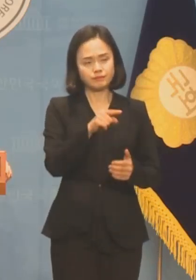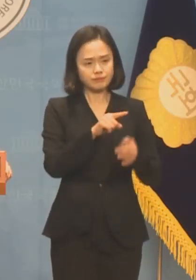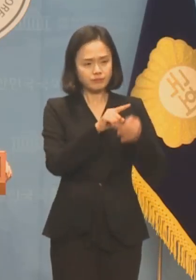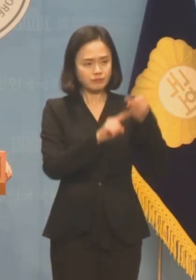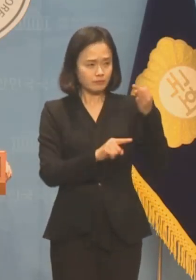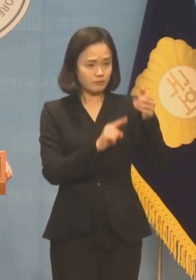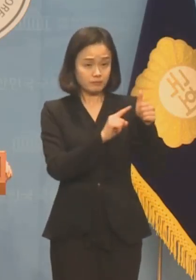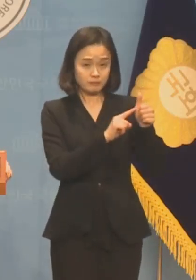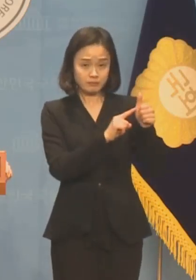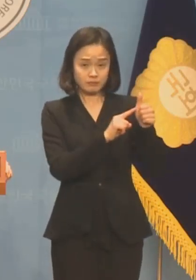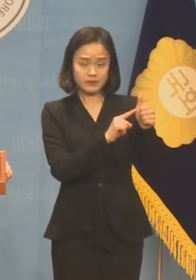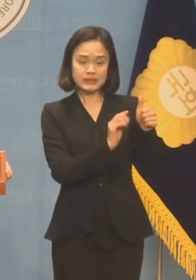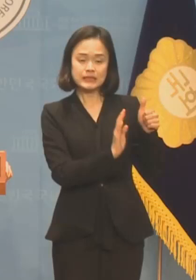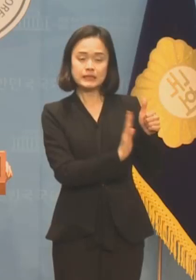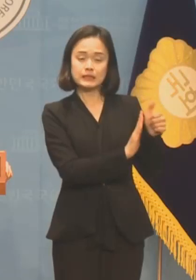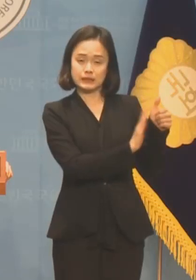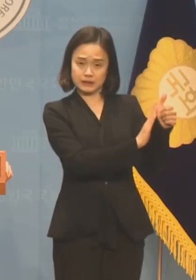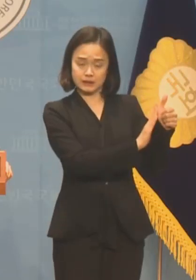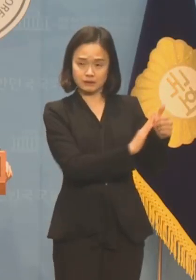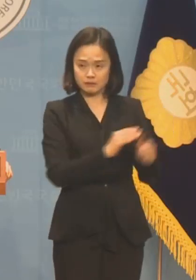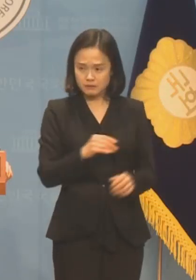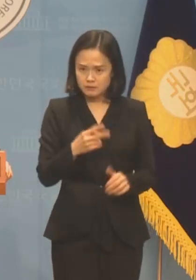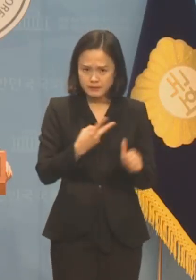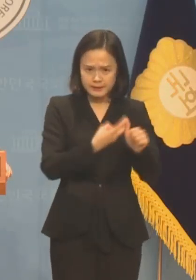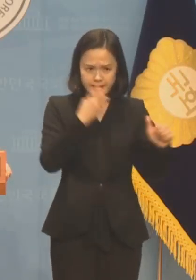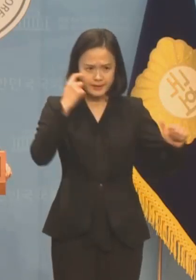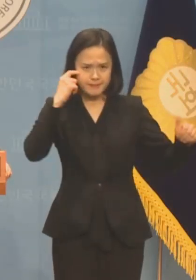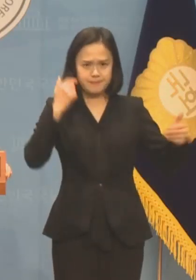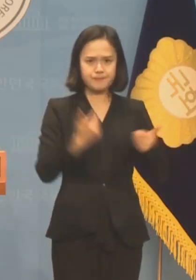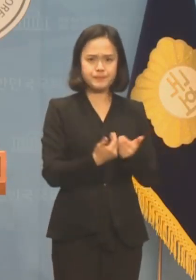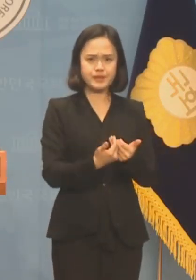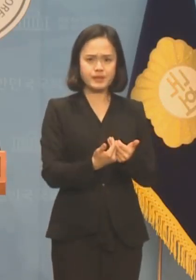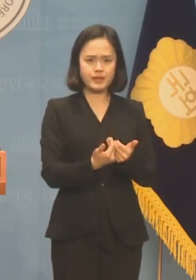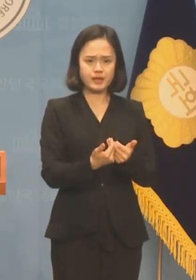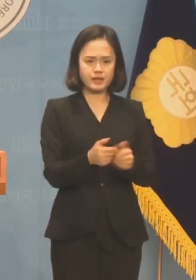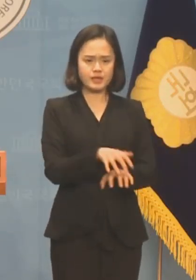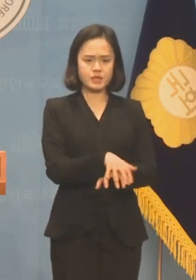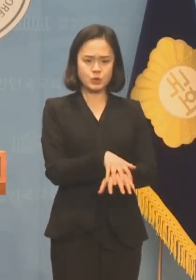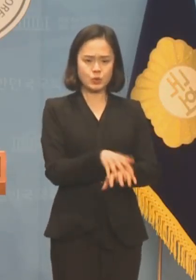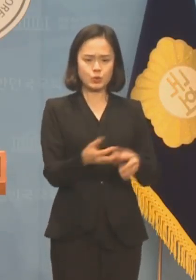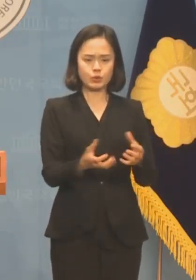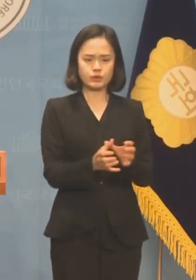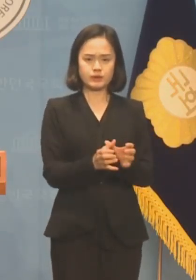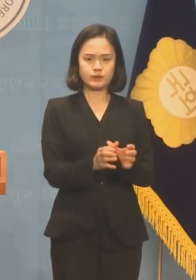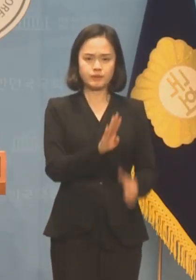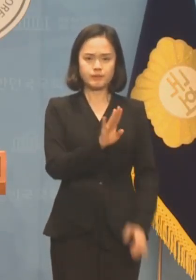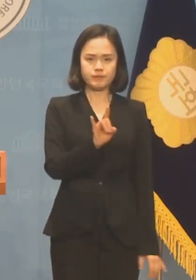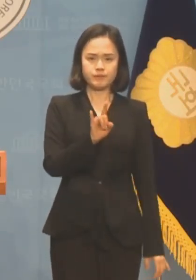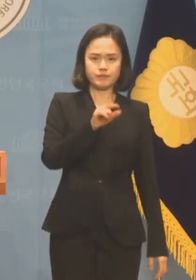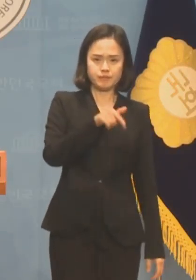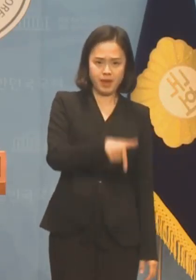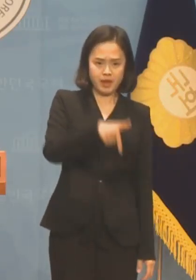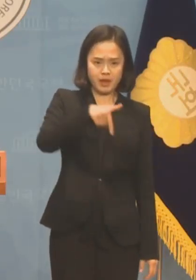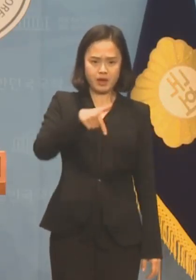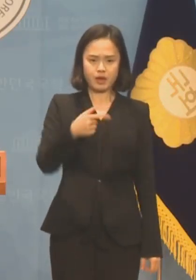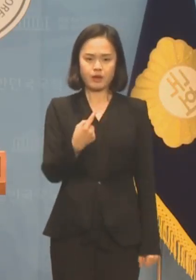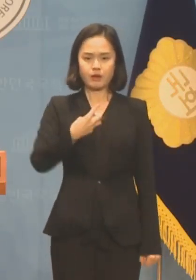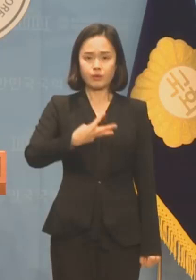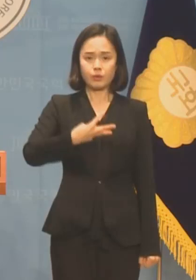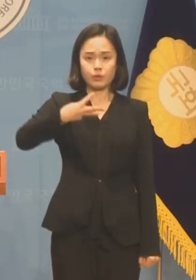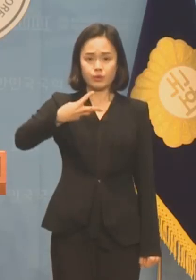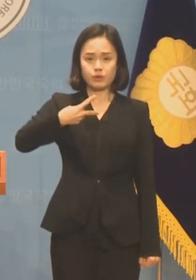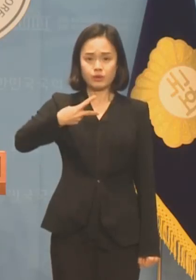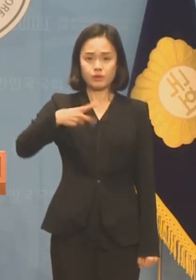청년들로 구성된 반공청년단과 백골단 출범을 알리는 기자회견이 있었습니다.